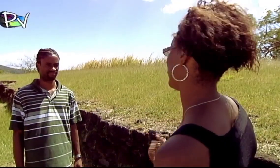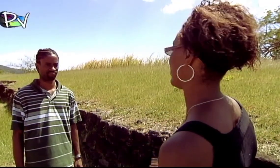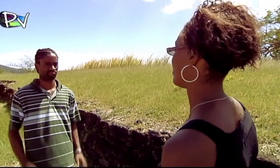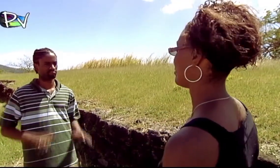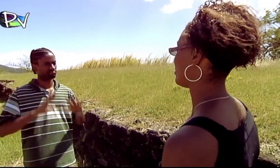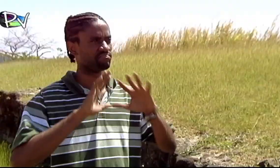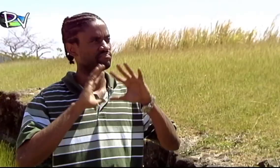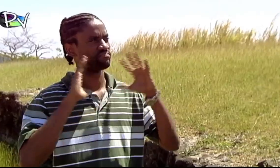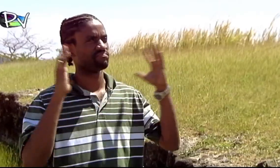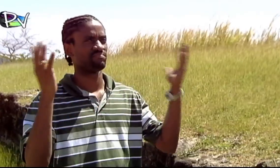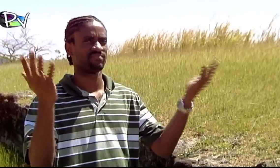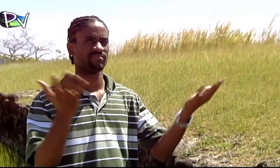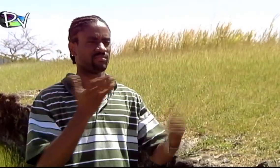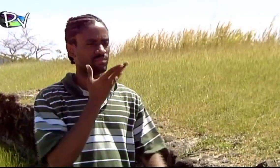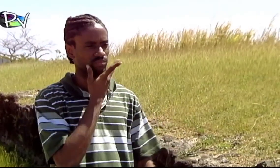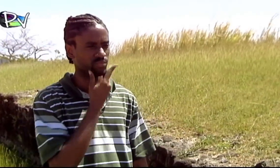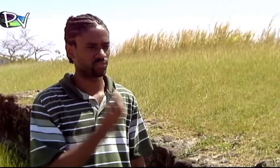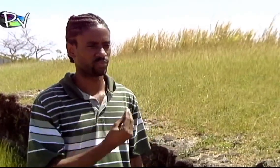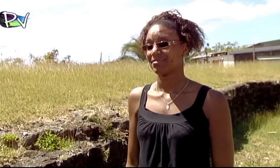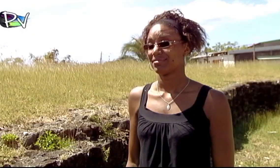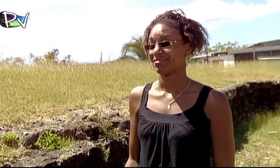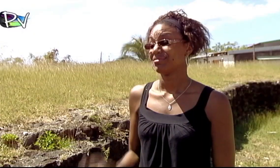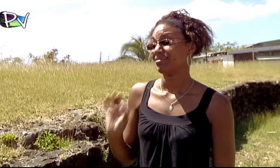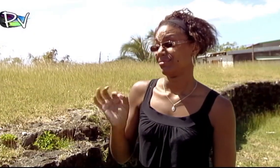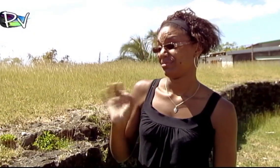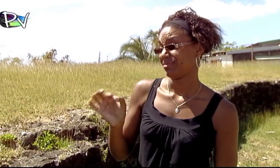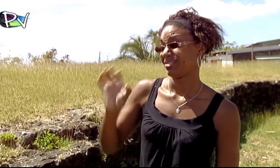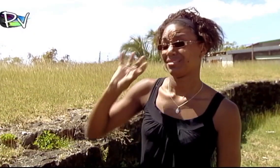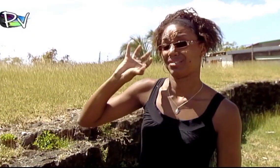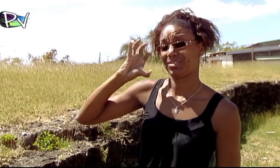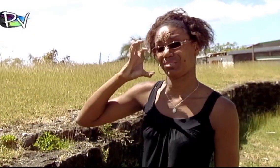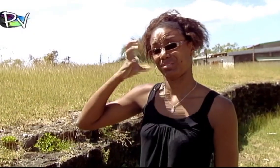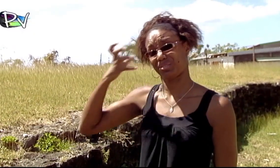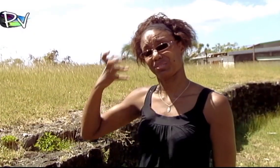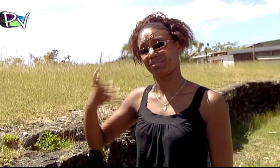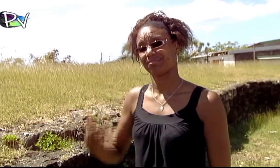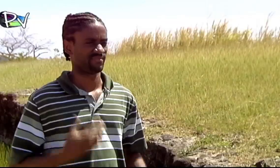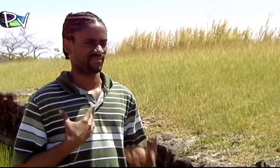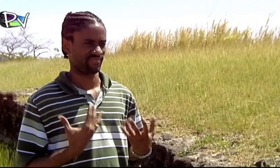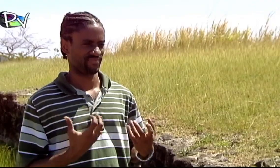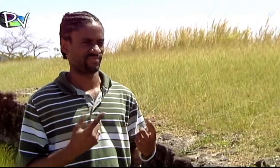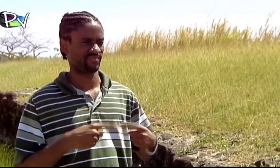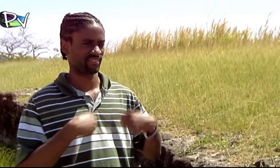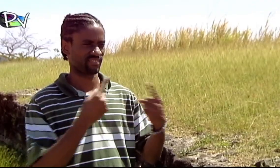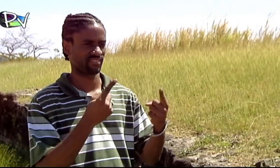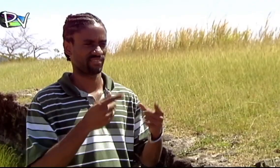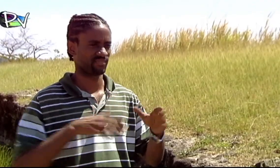va? Il fait beau. Oui, il fait chaud. Moi, j'ai envie d'aller à la